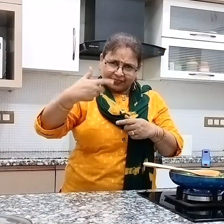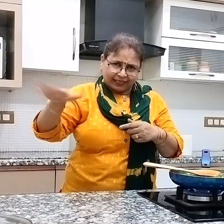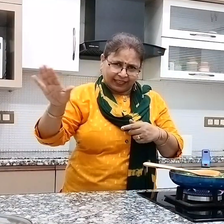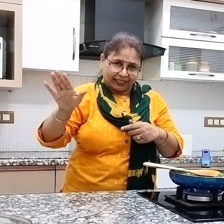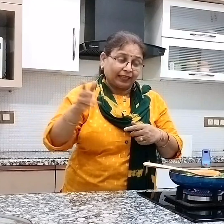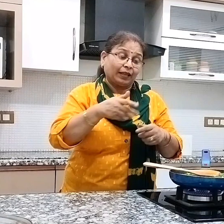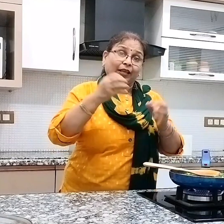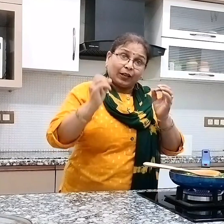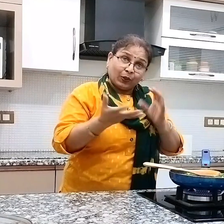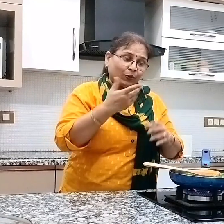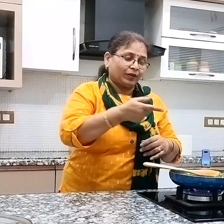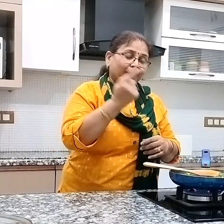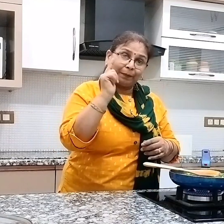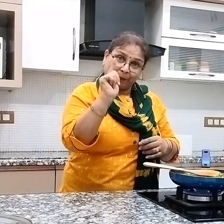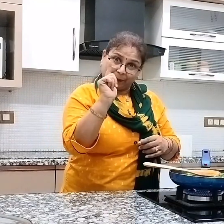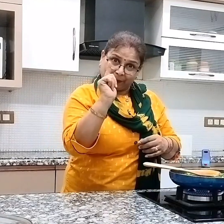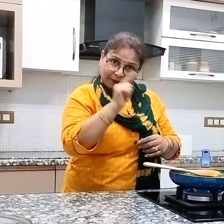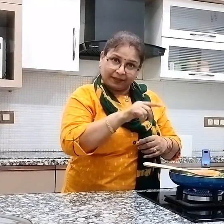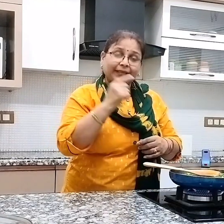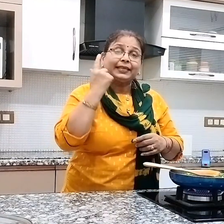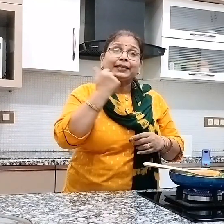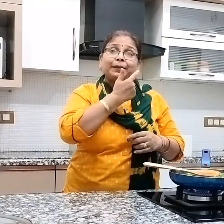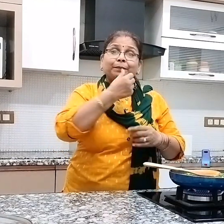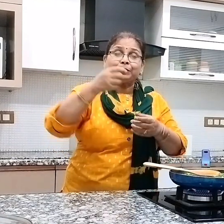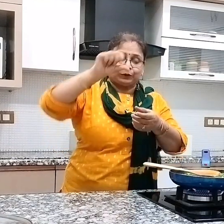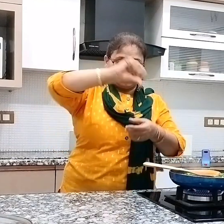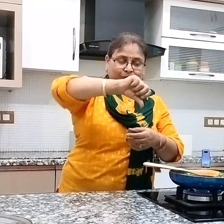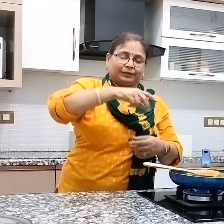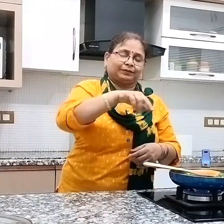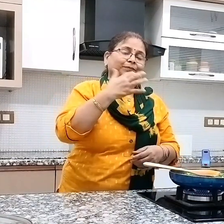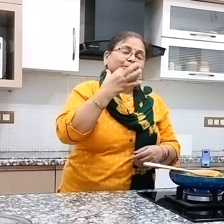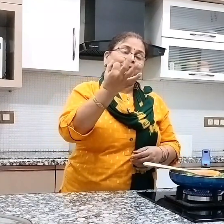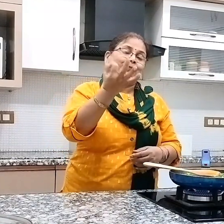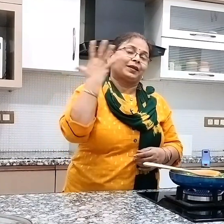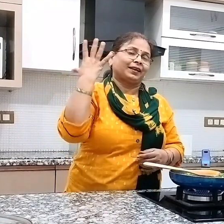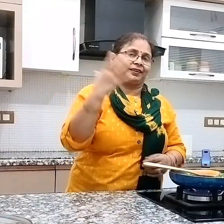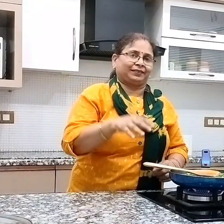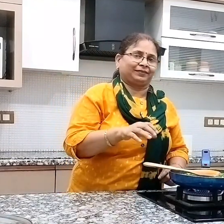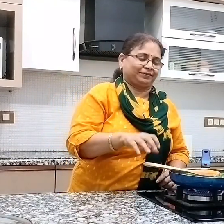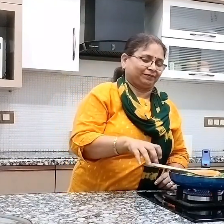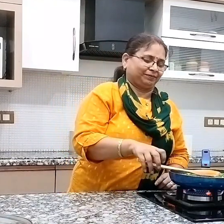आपने अक्सर नॉर्मली भिंदी खाई होंगी अब आप ये क्रीमी साही भिंदी चिटरो ट्राइ कीजिए